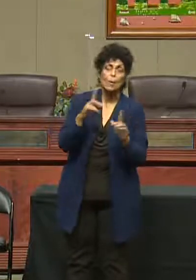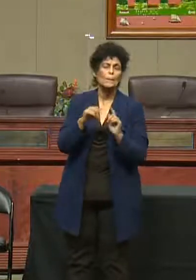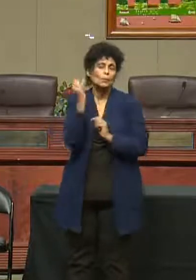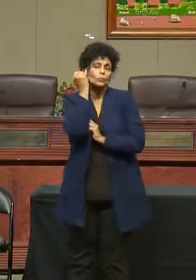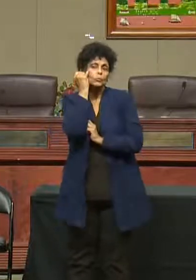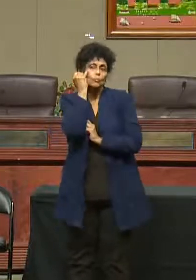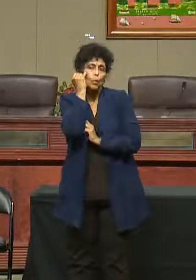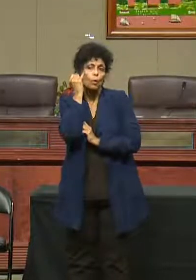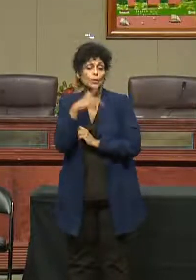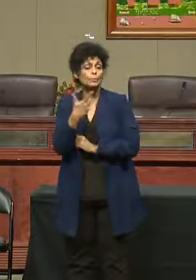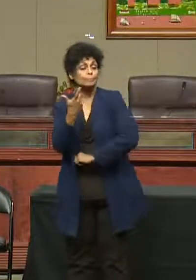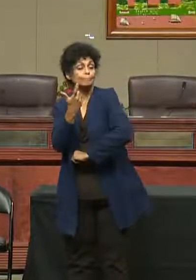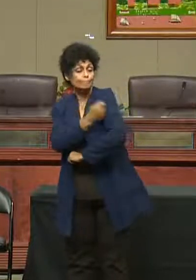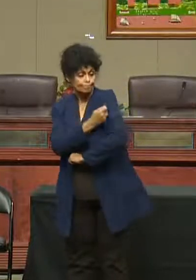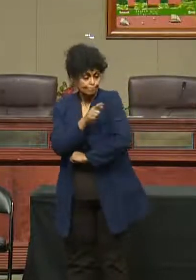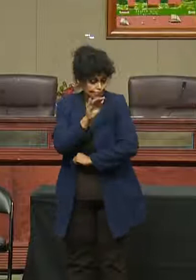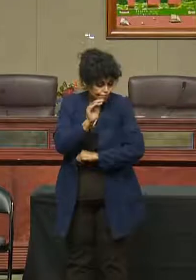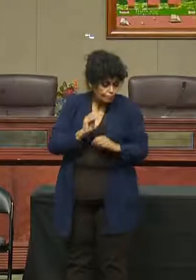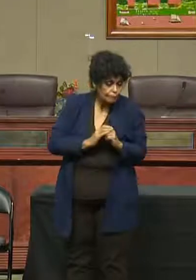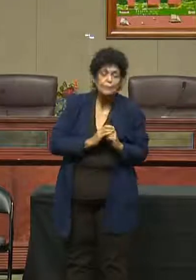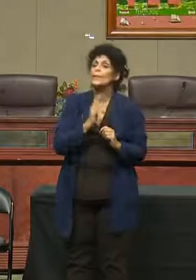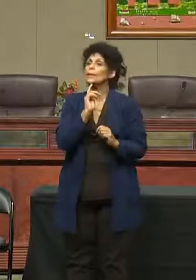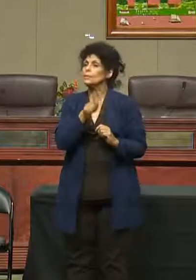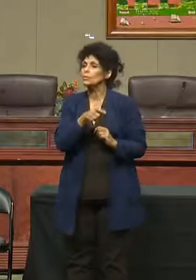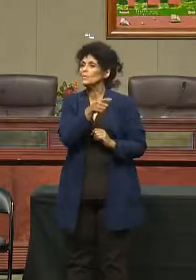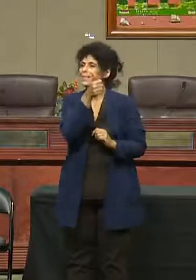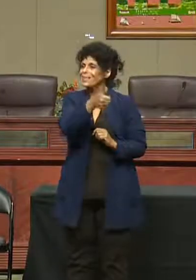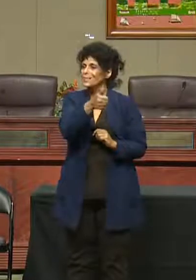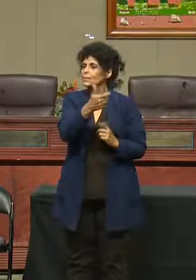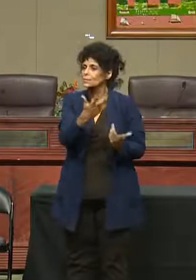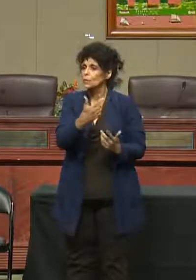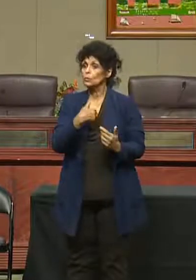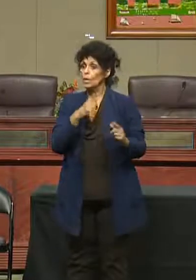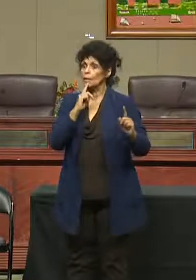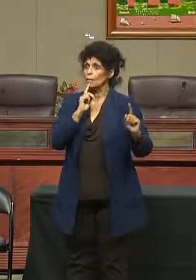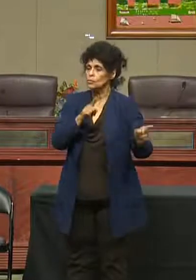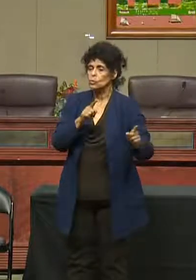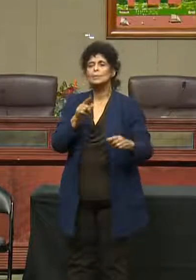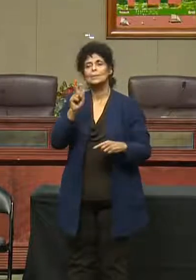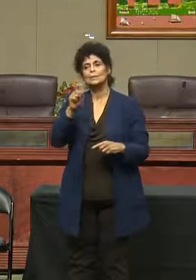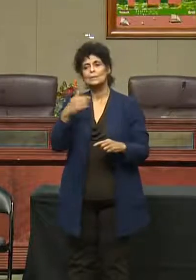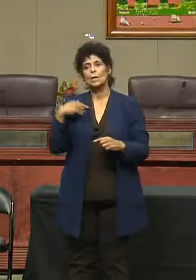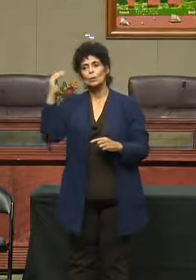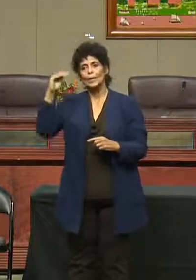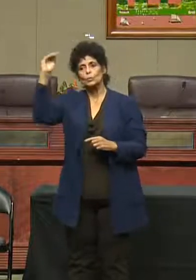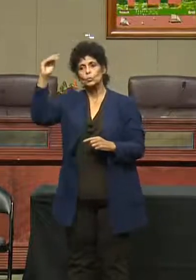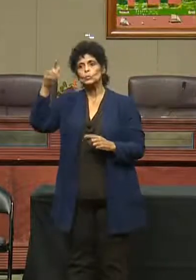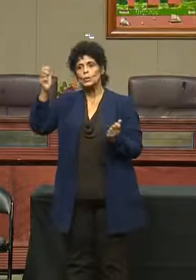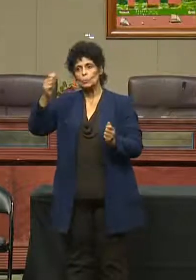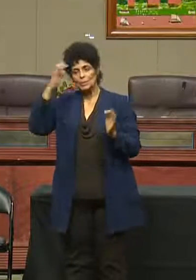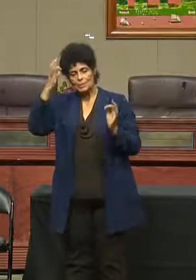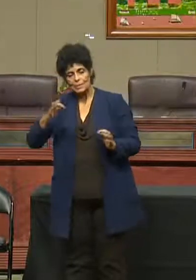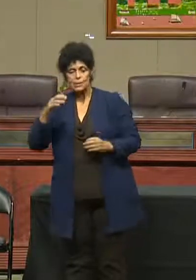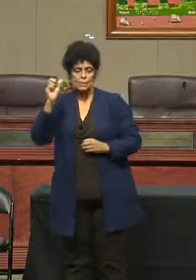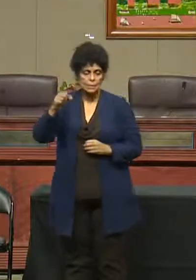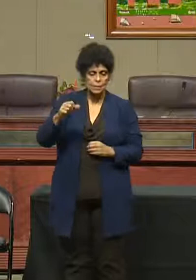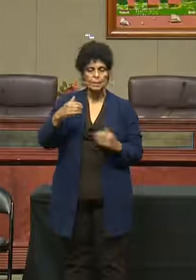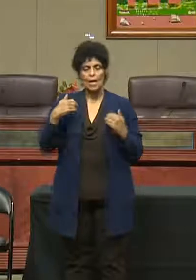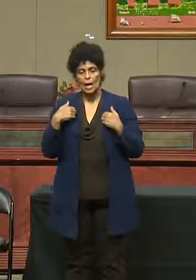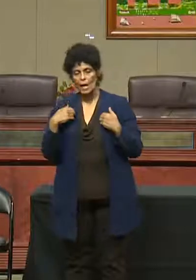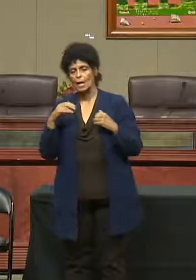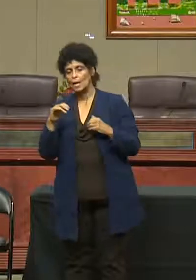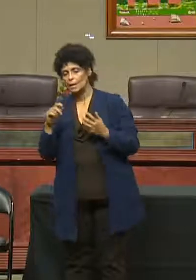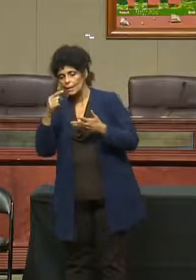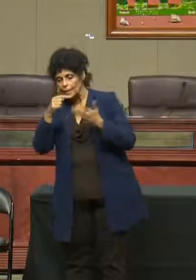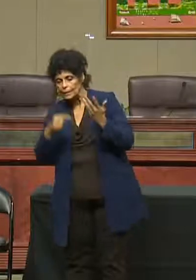tiene que haber una persona que tenga la capacidad de decidir si se hace esto, no se le hace esto a mi hijo, se transporta, no se